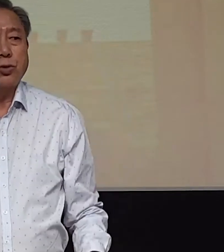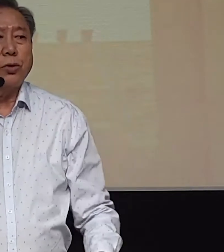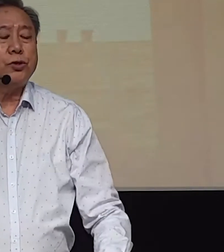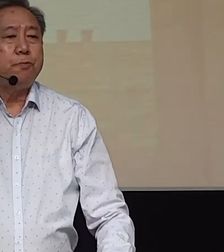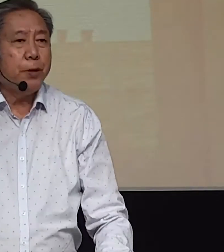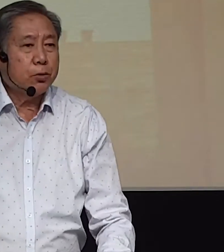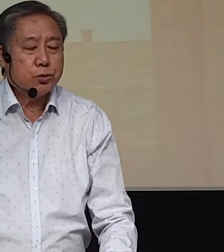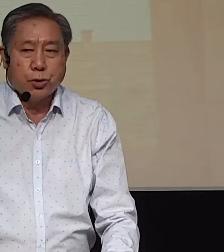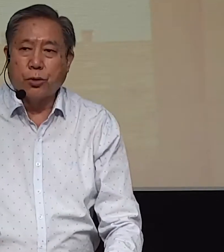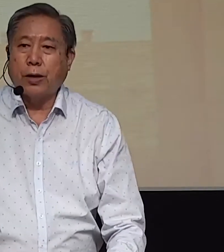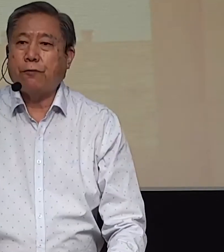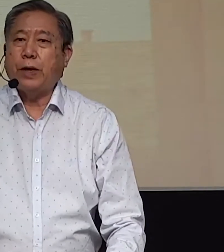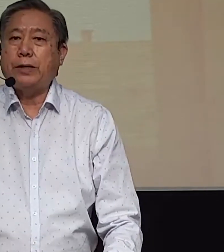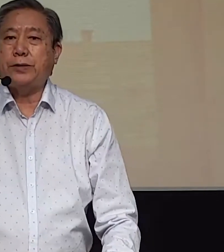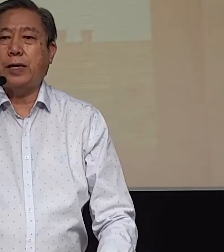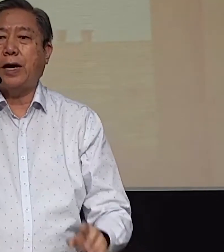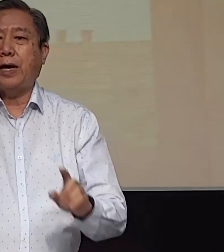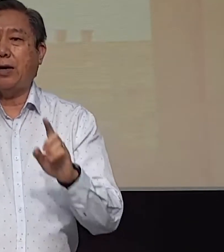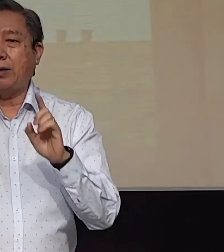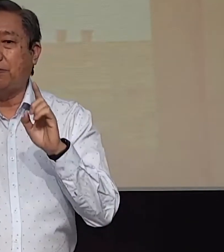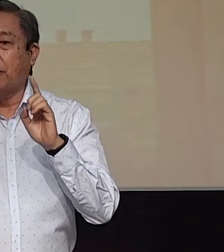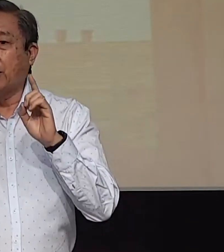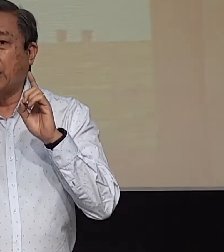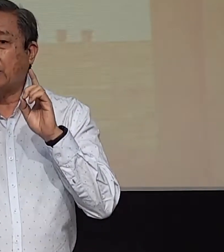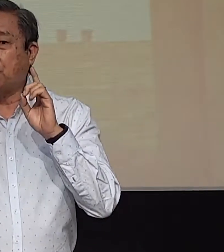E os 2 bicos de ouro referem-se